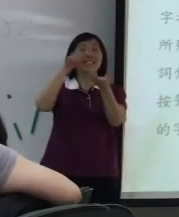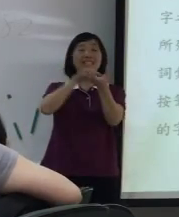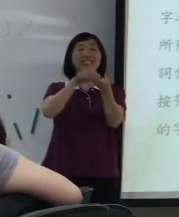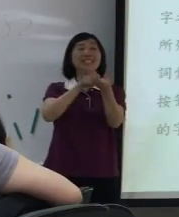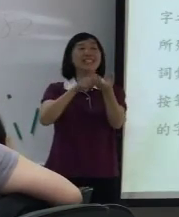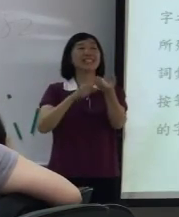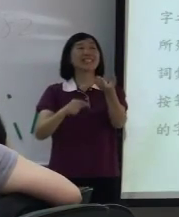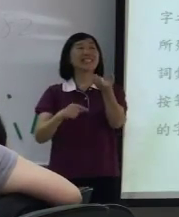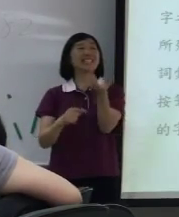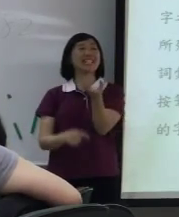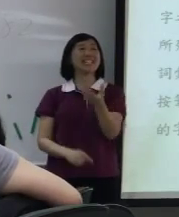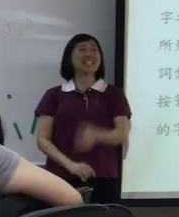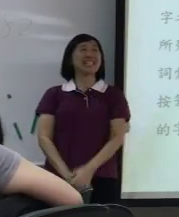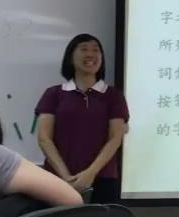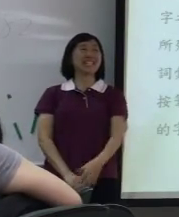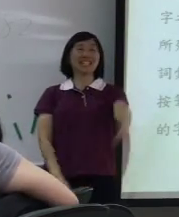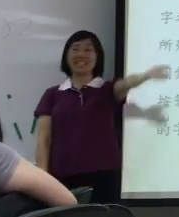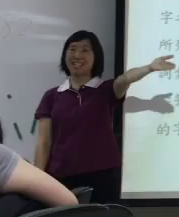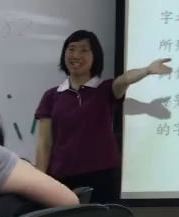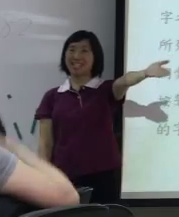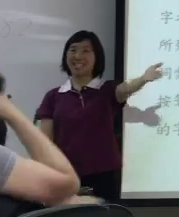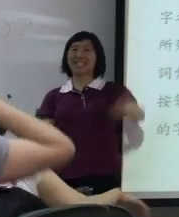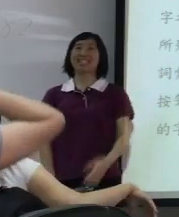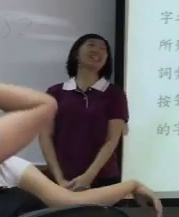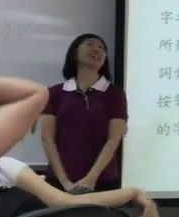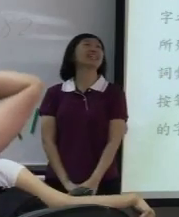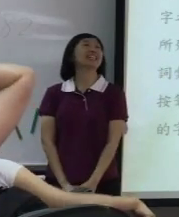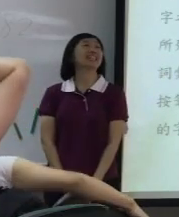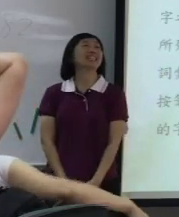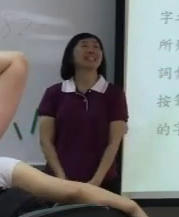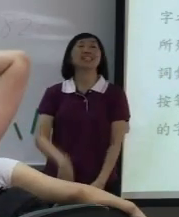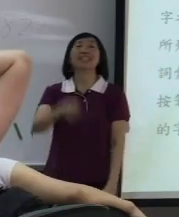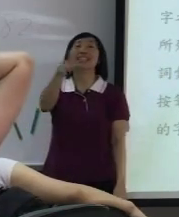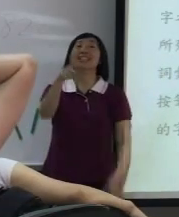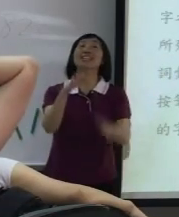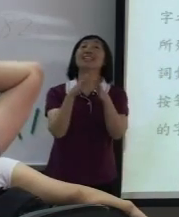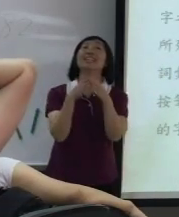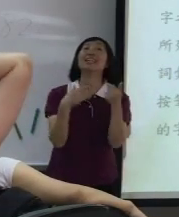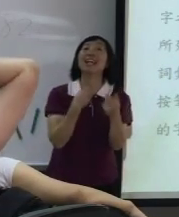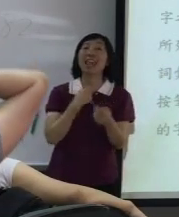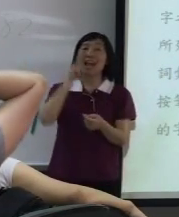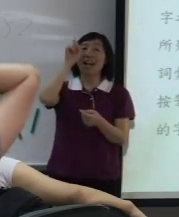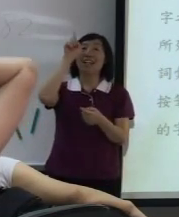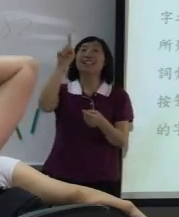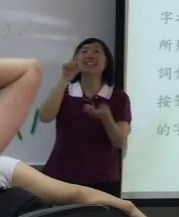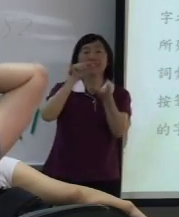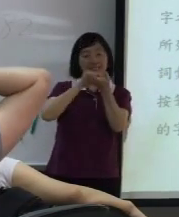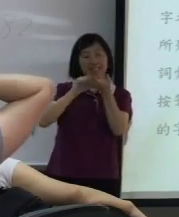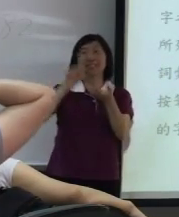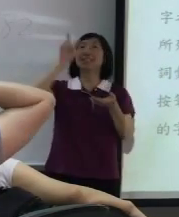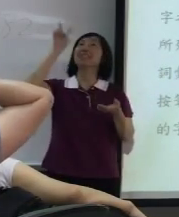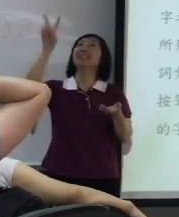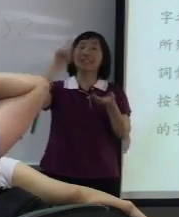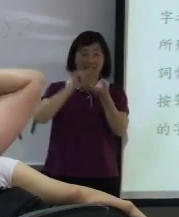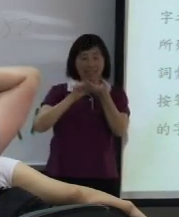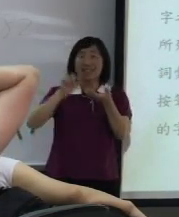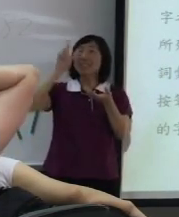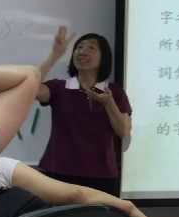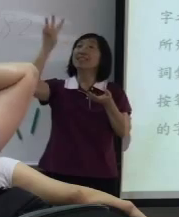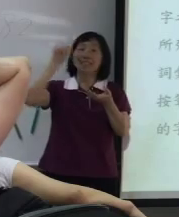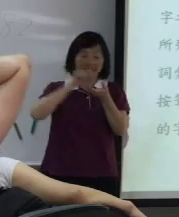啦，智慧型手机啦，你还要不要写一画、两画、三画、四画、五